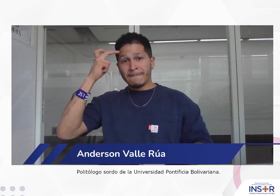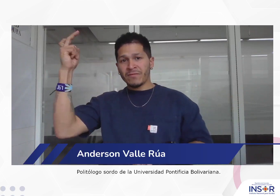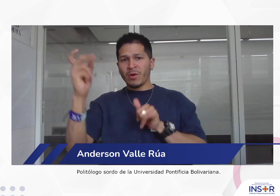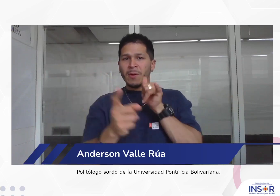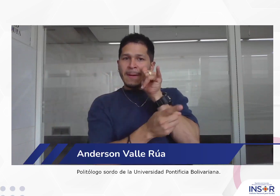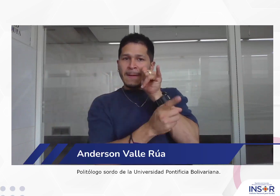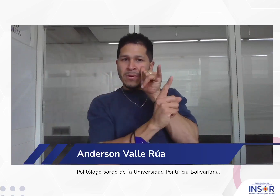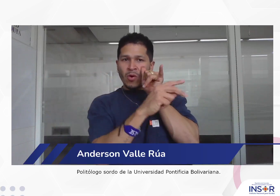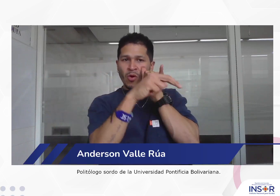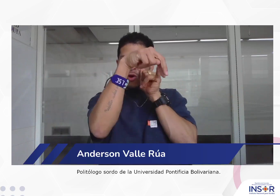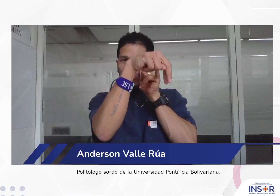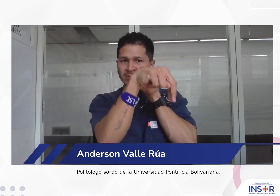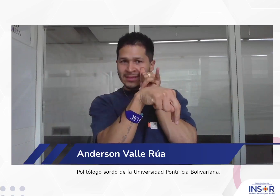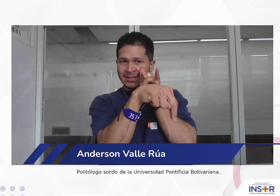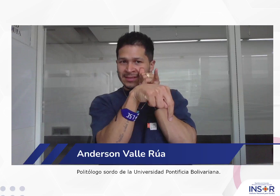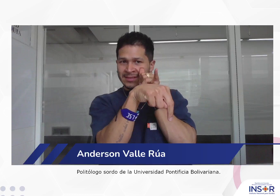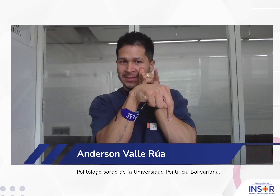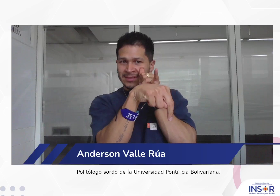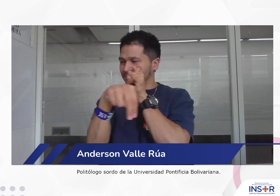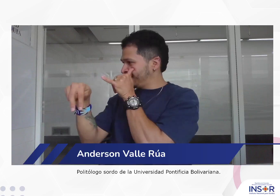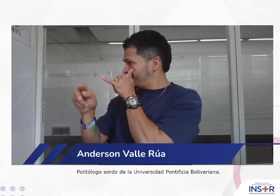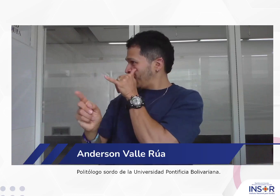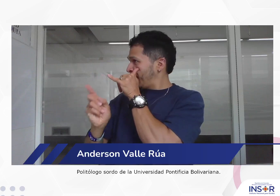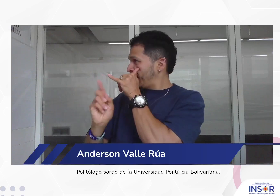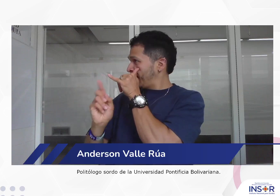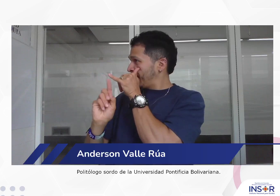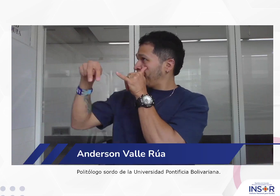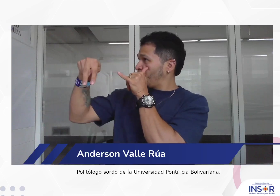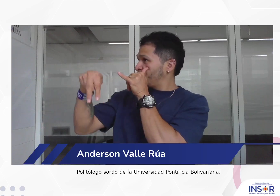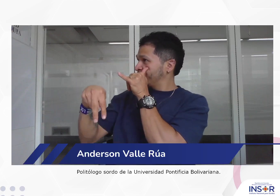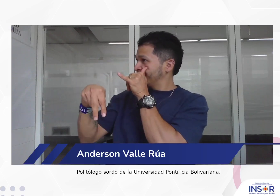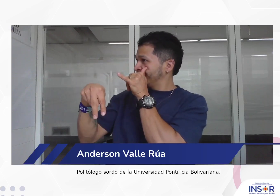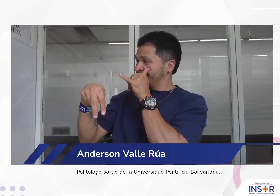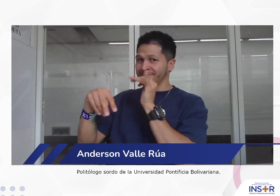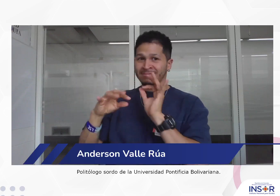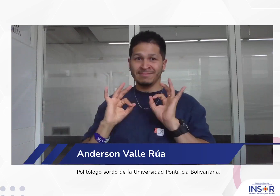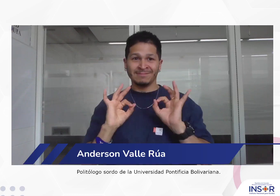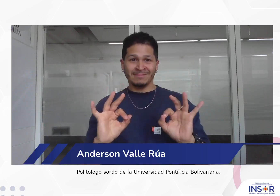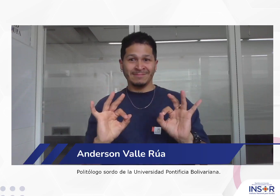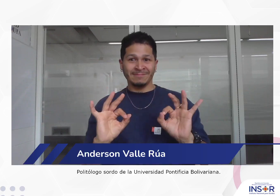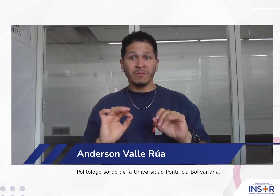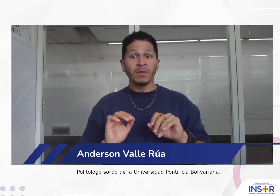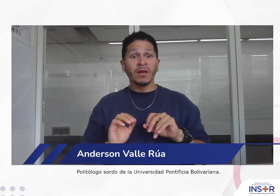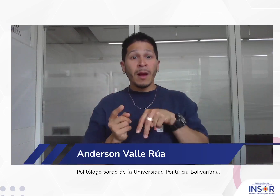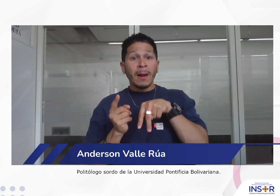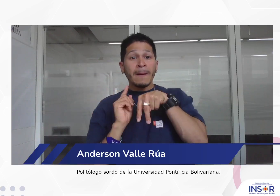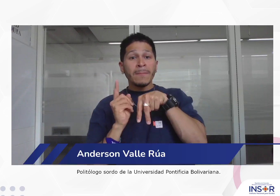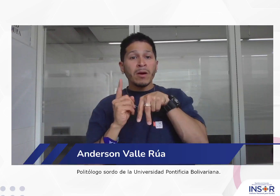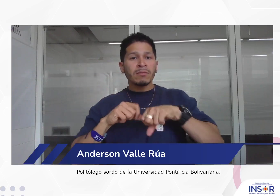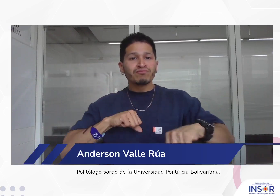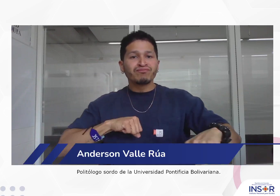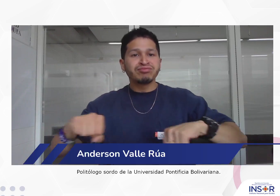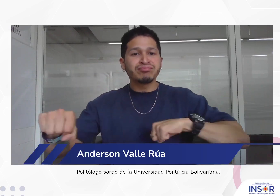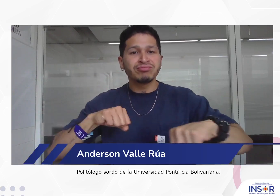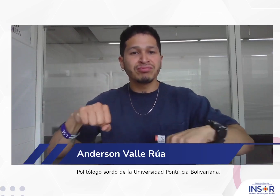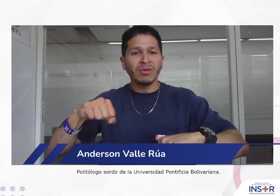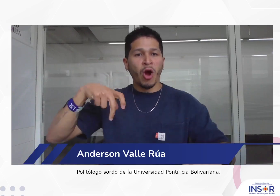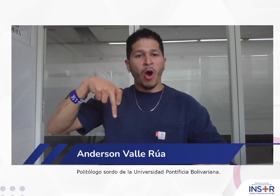de ese pensamiento, esas ideas de cómo posicionarnos, empecé a estudiar politología, así es la